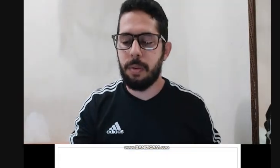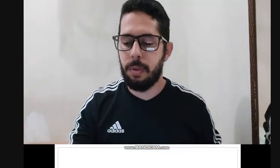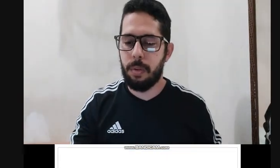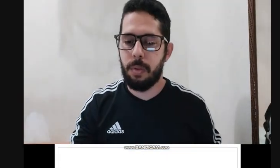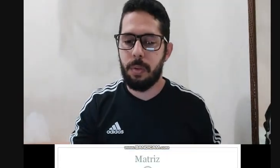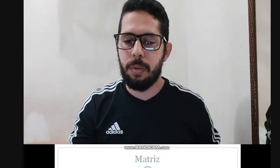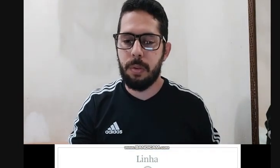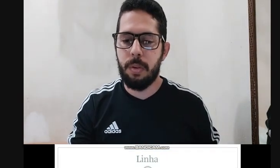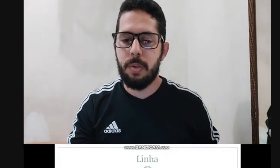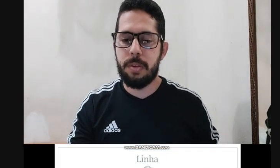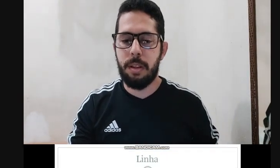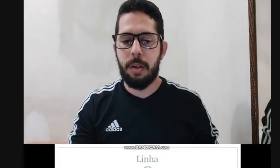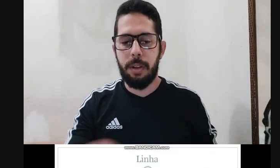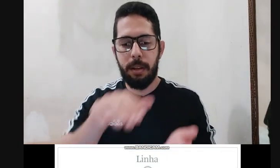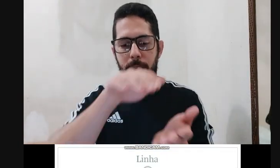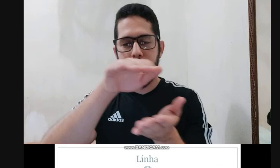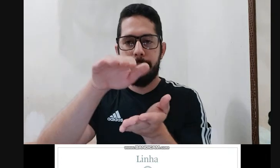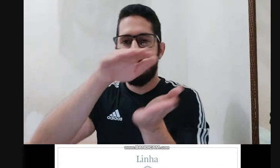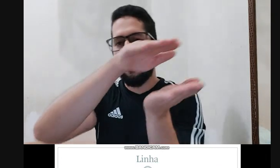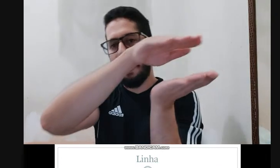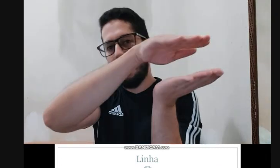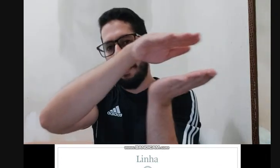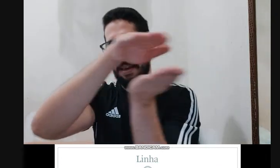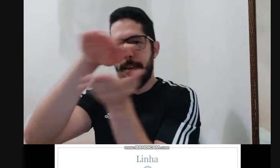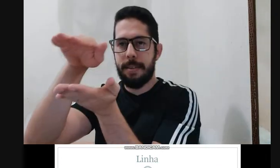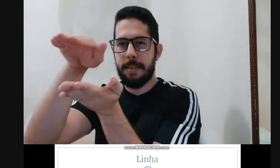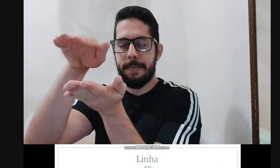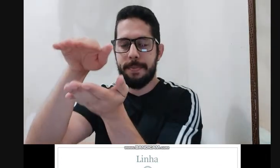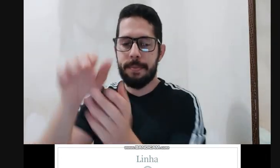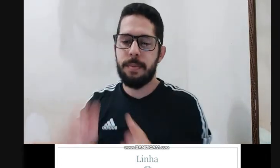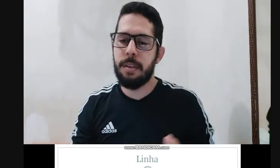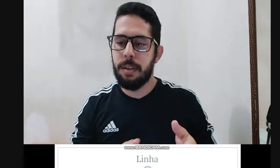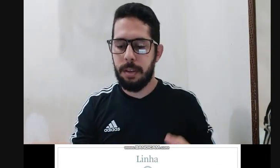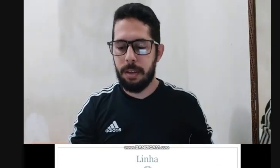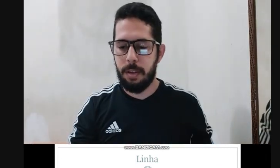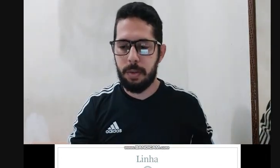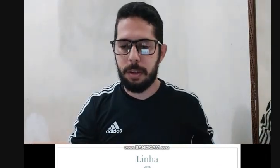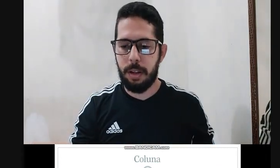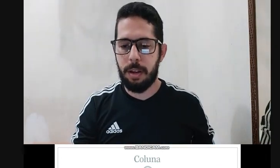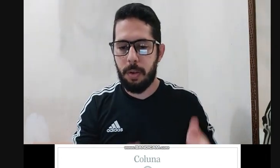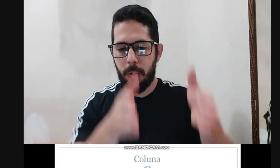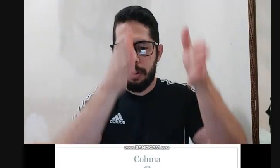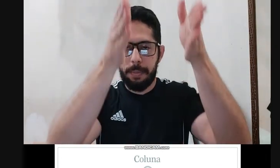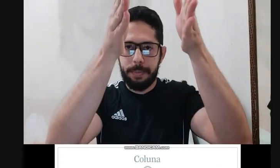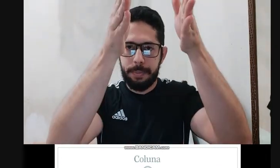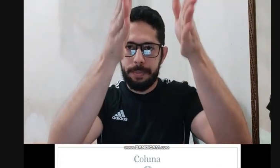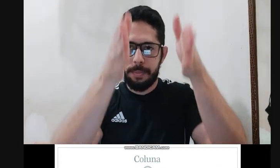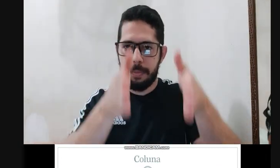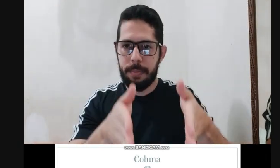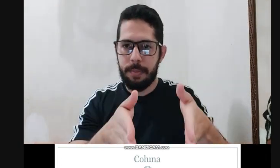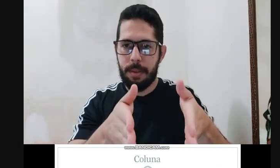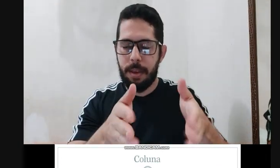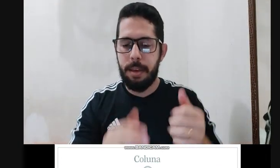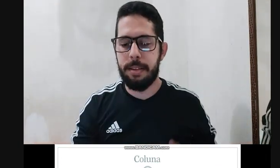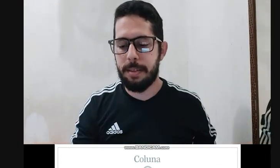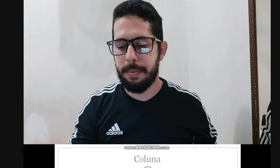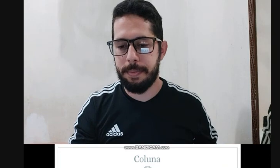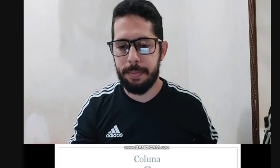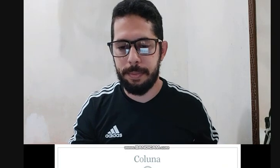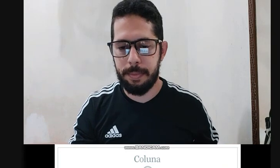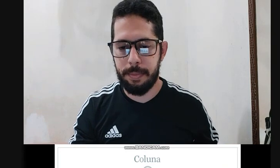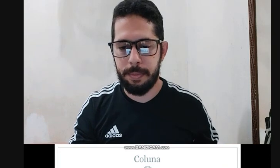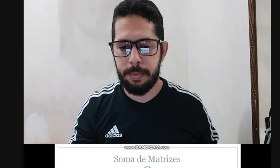Então, ó, sinal de linha é esse e o sinal da coluna é